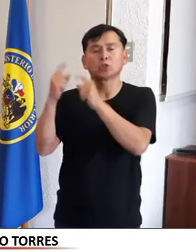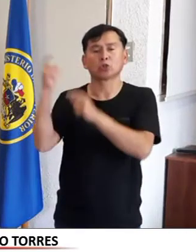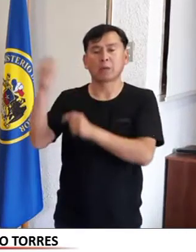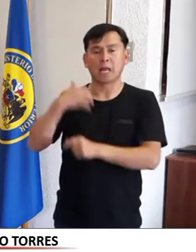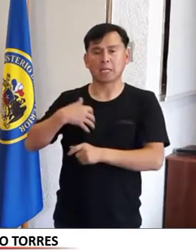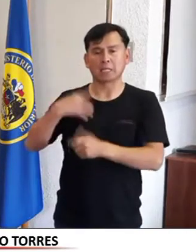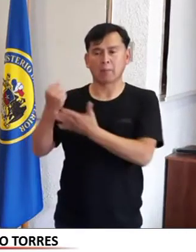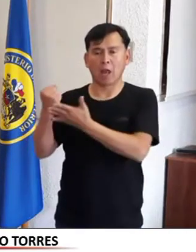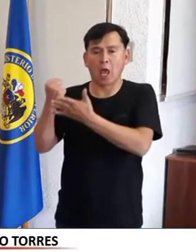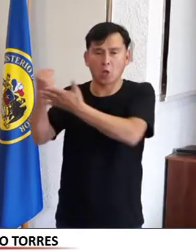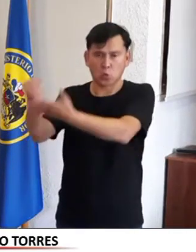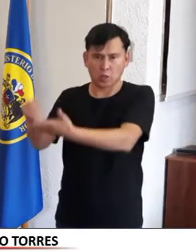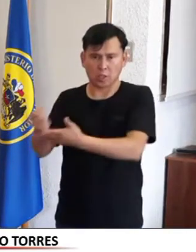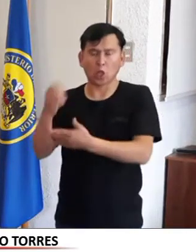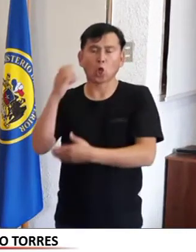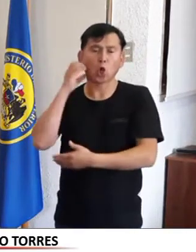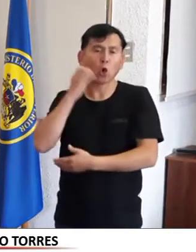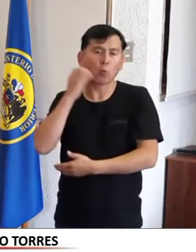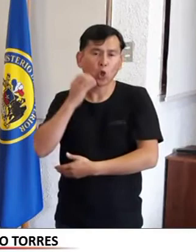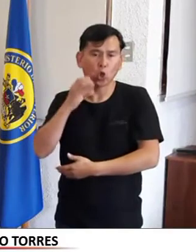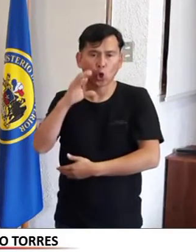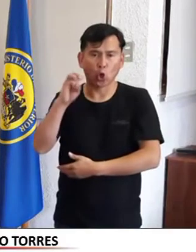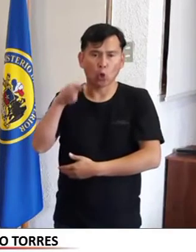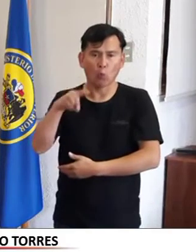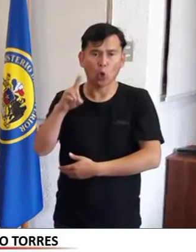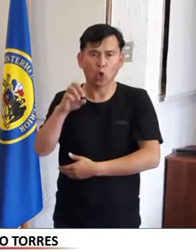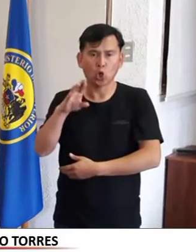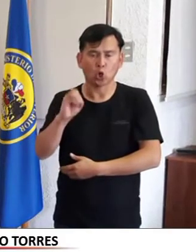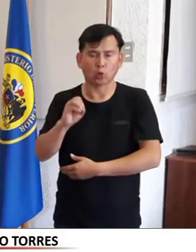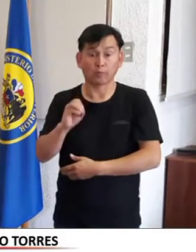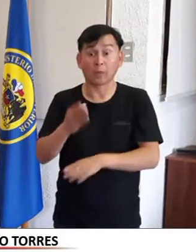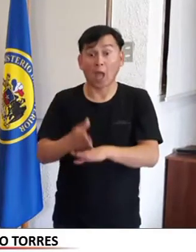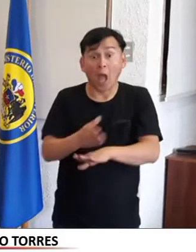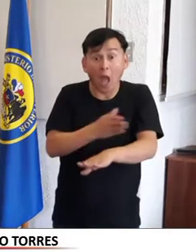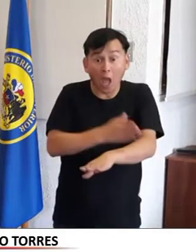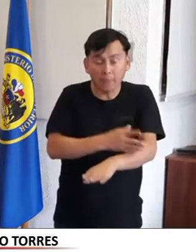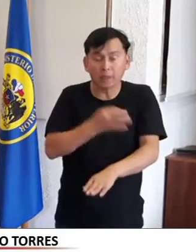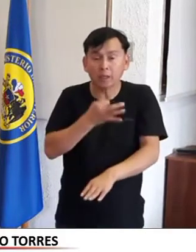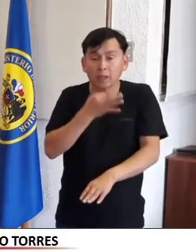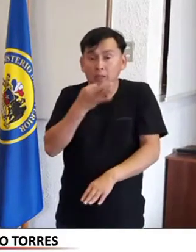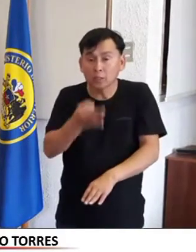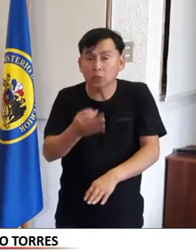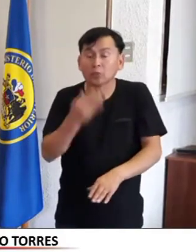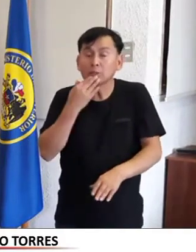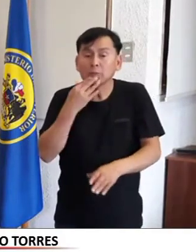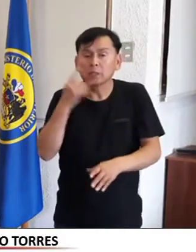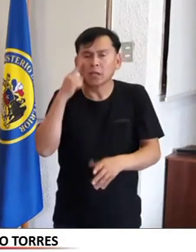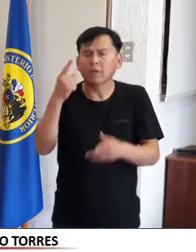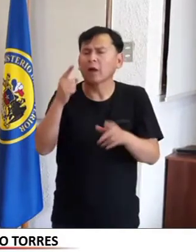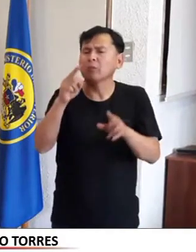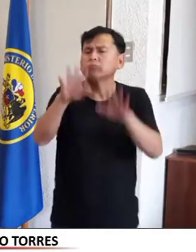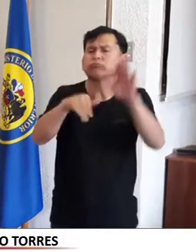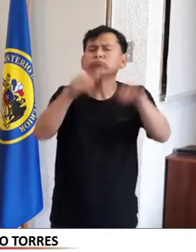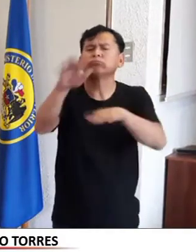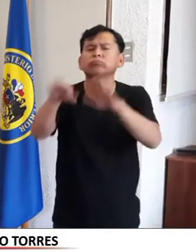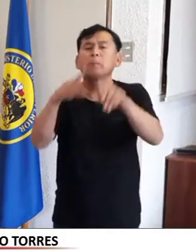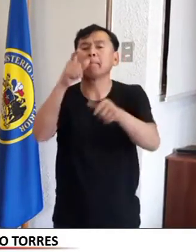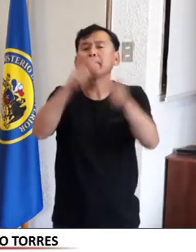cónsul en Comodoro. En puntos de prensa anteriores, usted indicó que se estaba reclutando